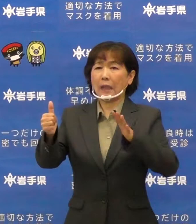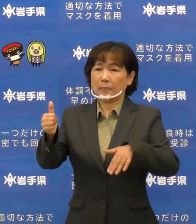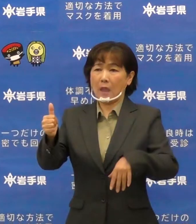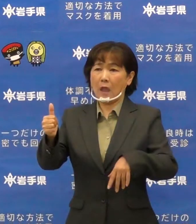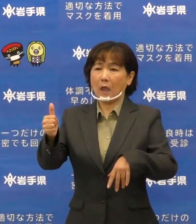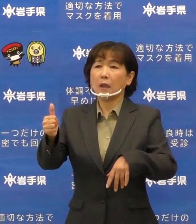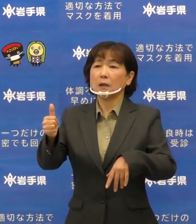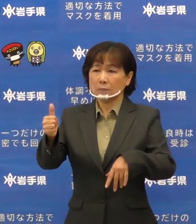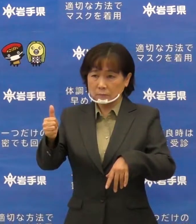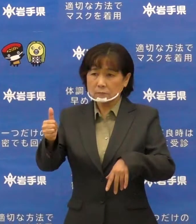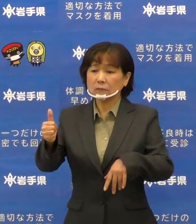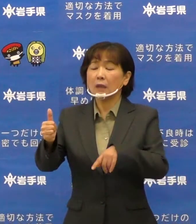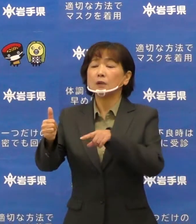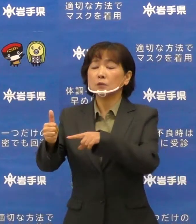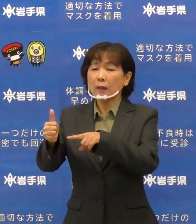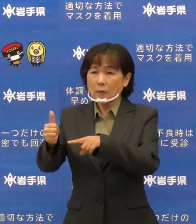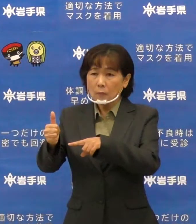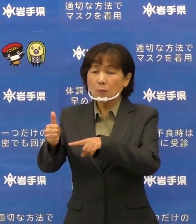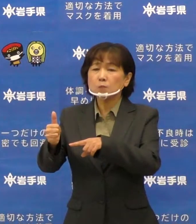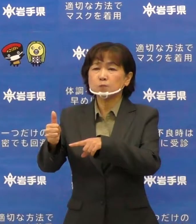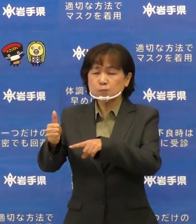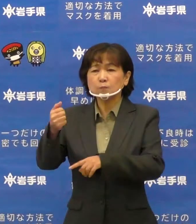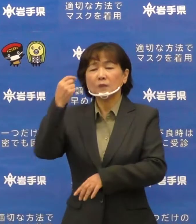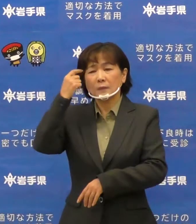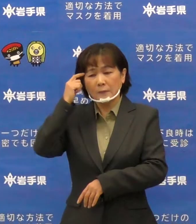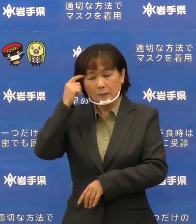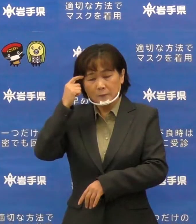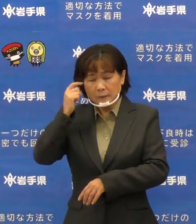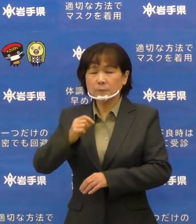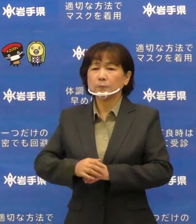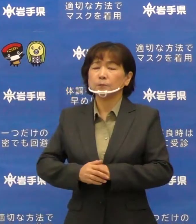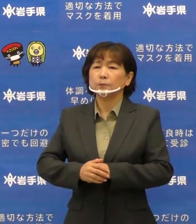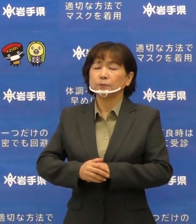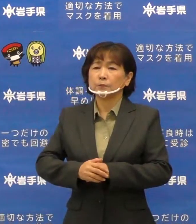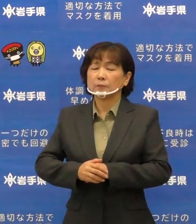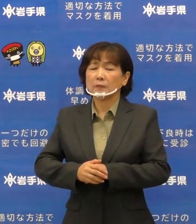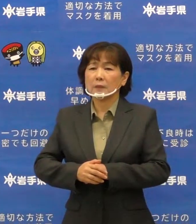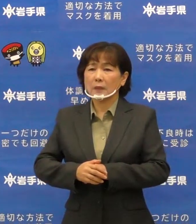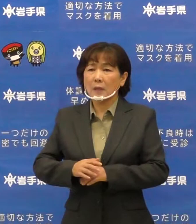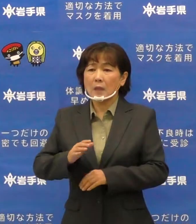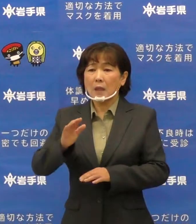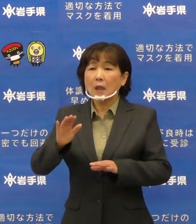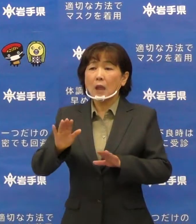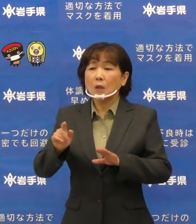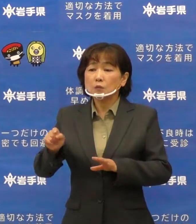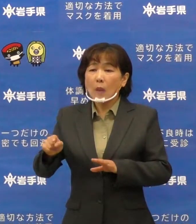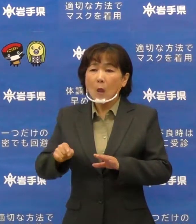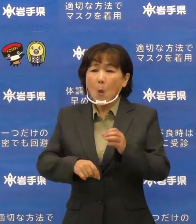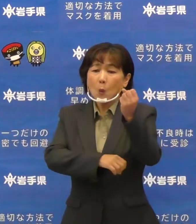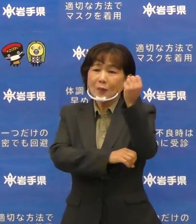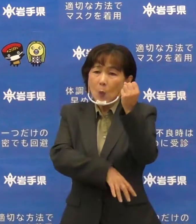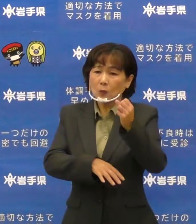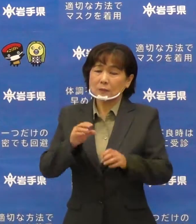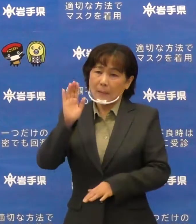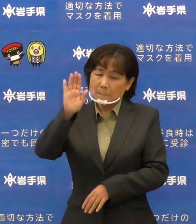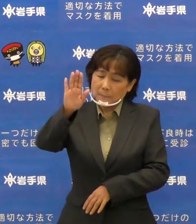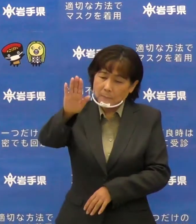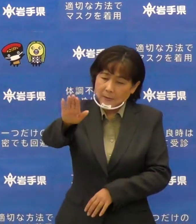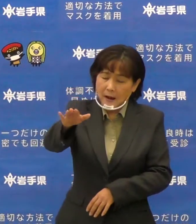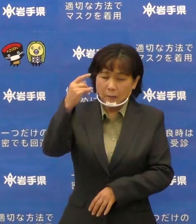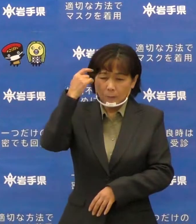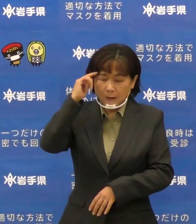ベースにやっぱり未来を考えていくことが、まあ、本人のためにもなるというふうに思います